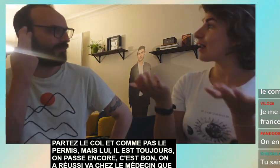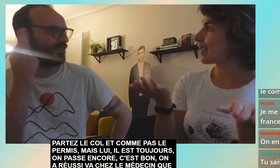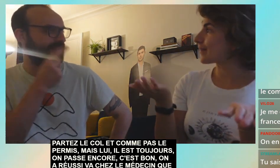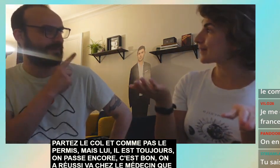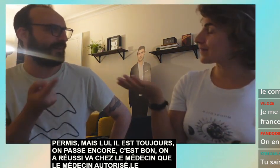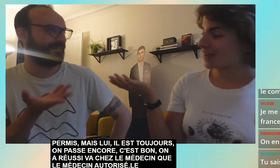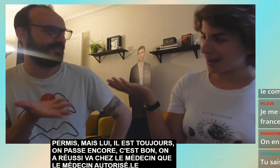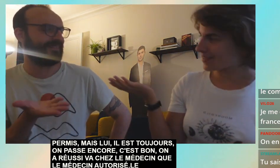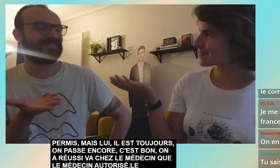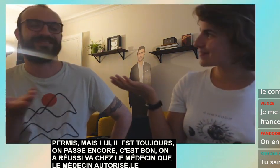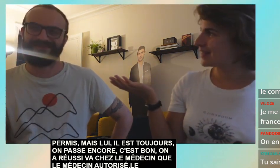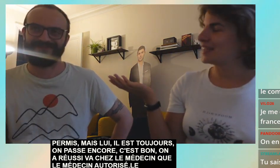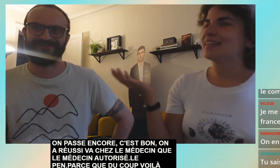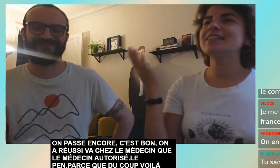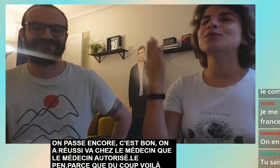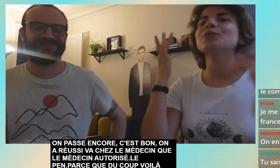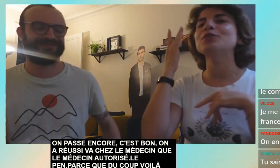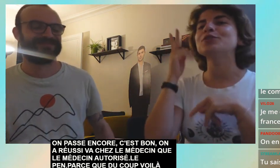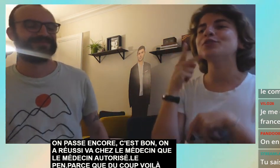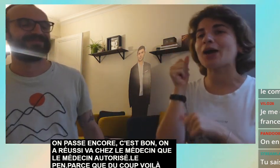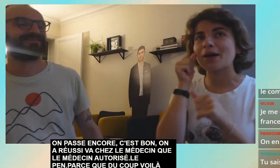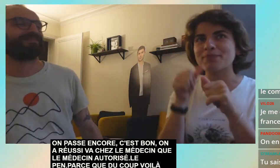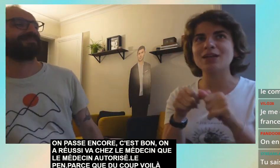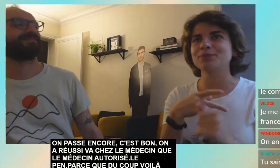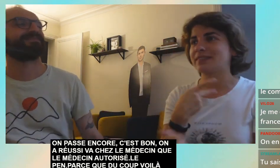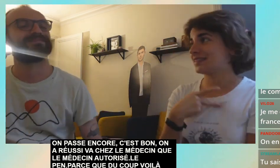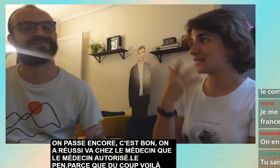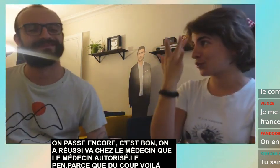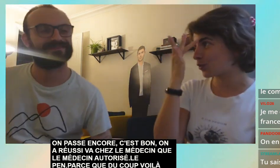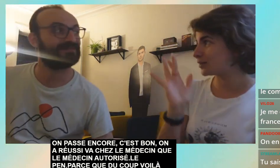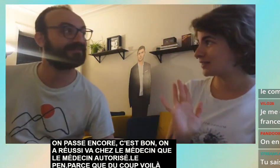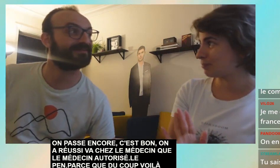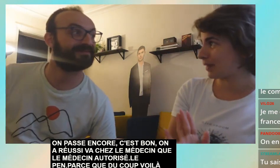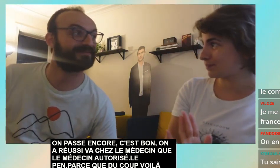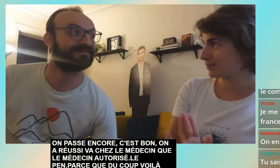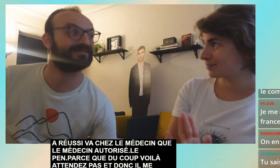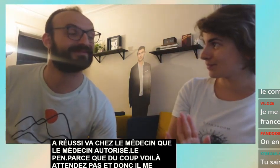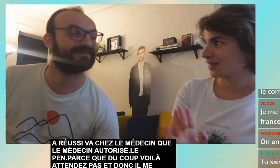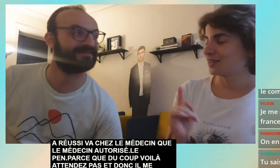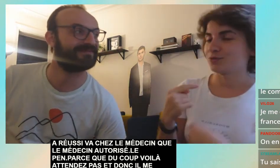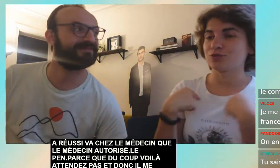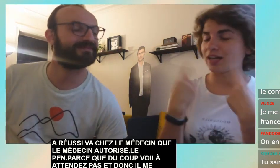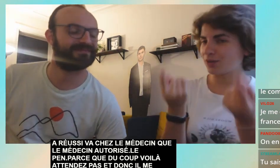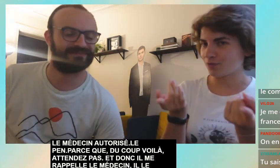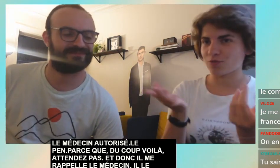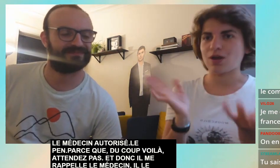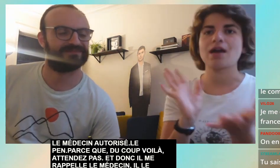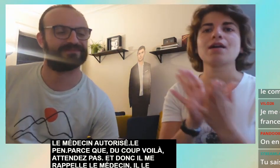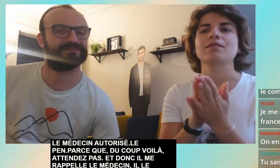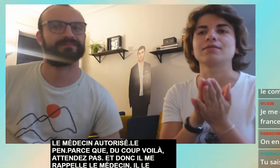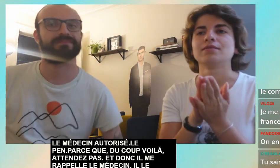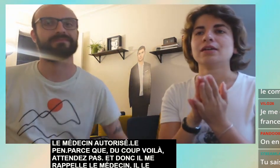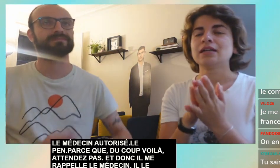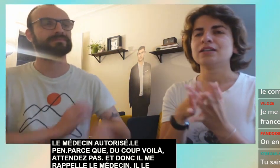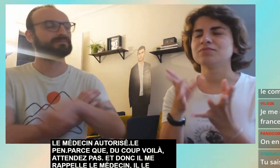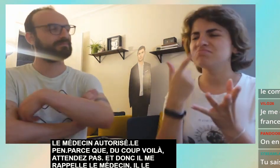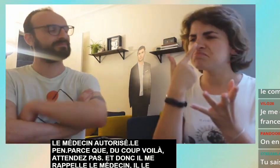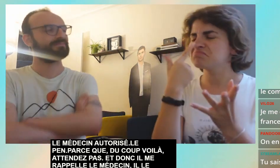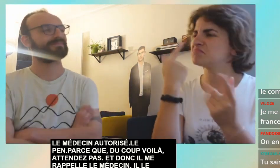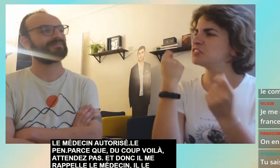Voilà, n'entendez pas. voilà. Et donc, il me rappelle, le médecin, je ne le connaissais pas. J'allais le voir, je